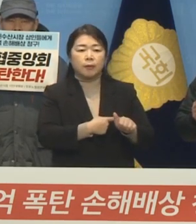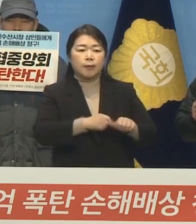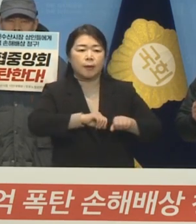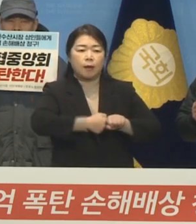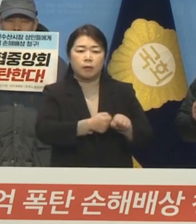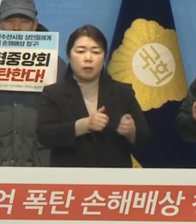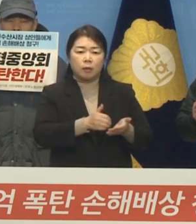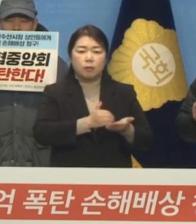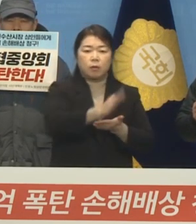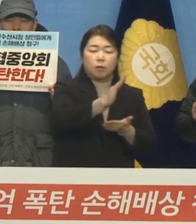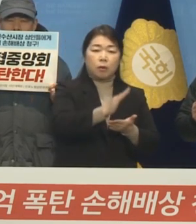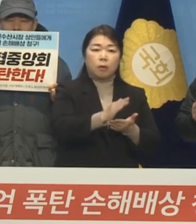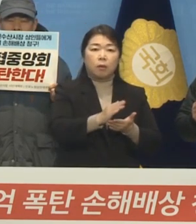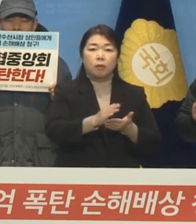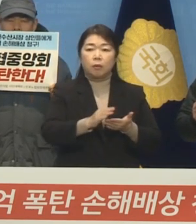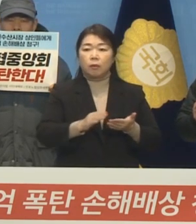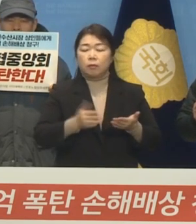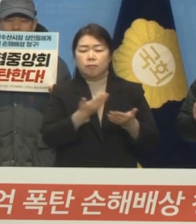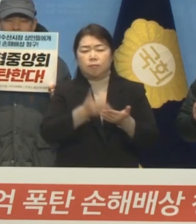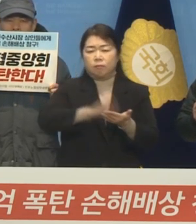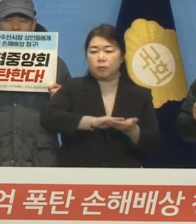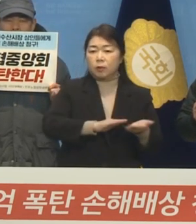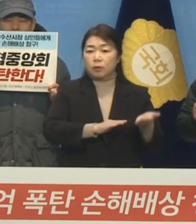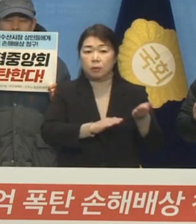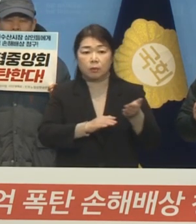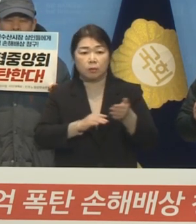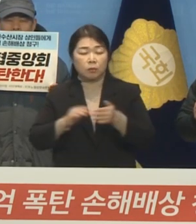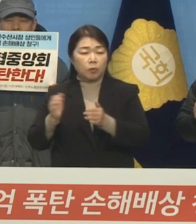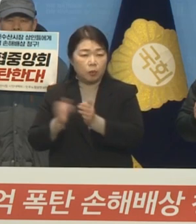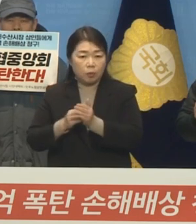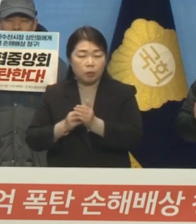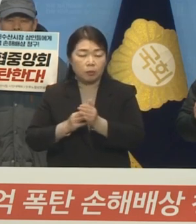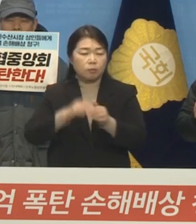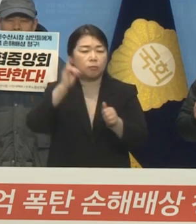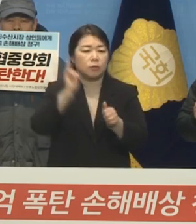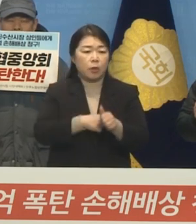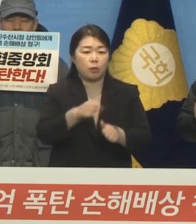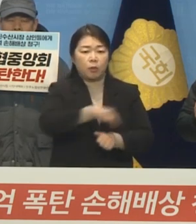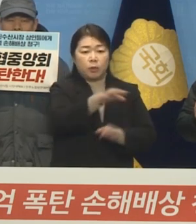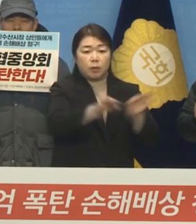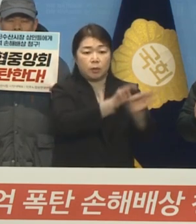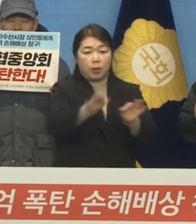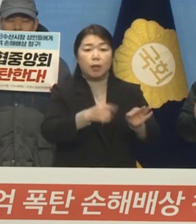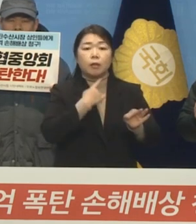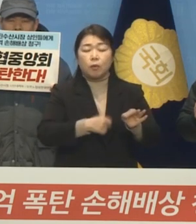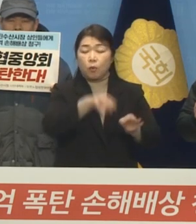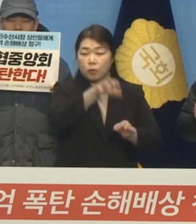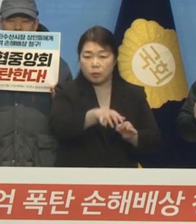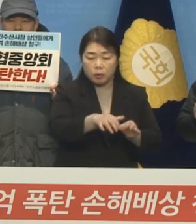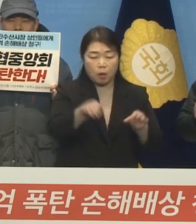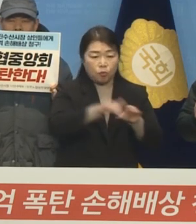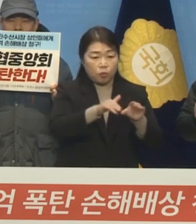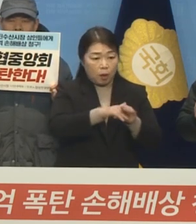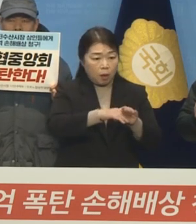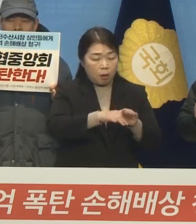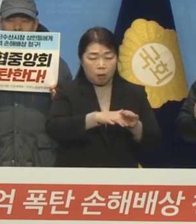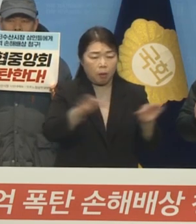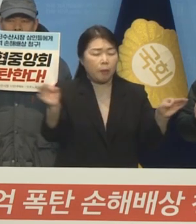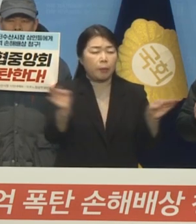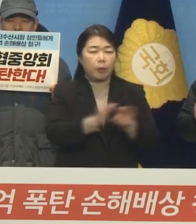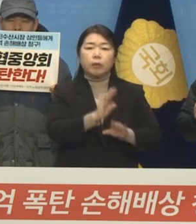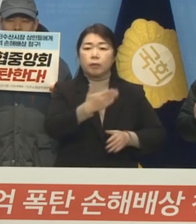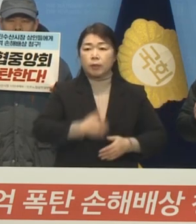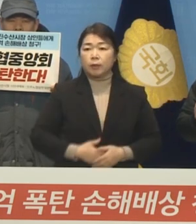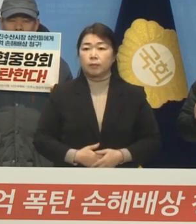철거에 신음하는 한이 서린 역사의 뒤안길로 사라졌습니다. 수협의 깡패들은